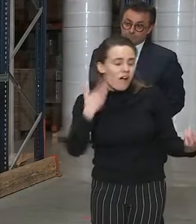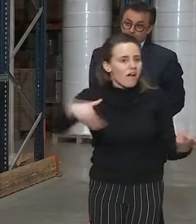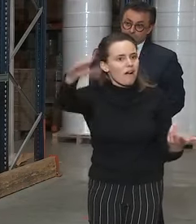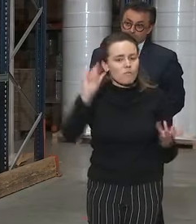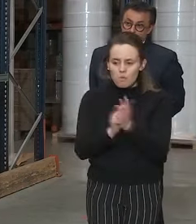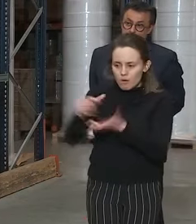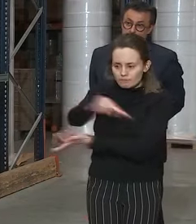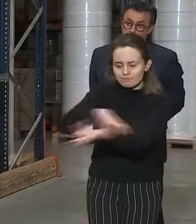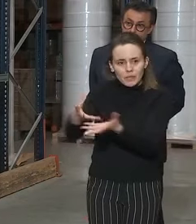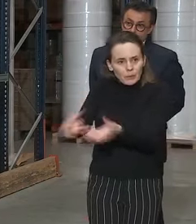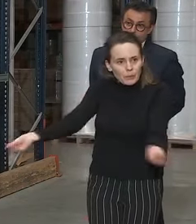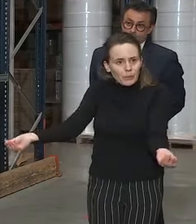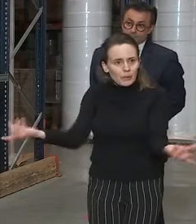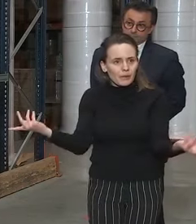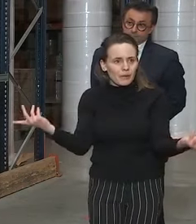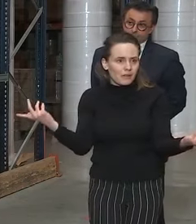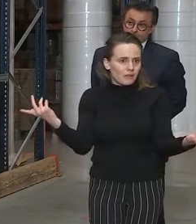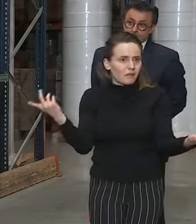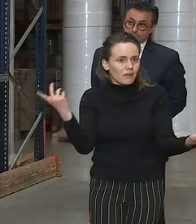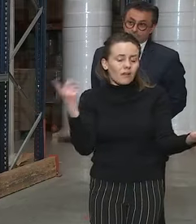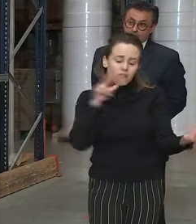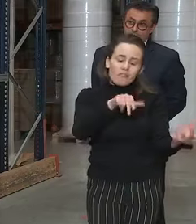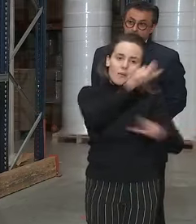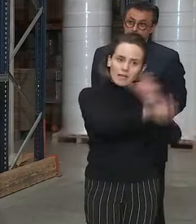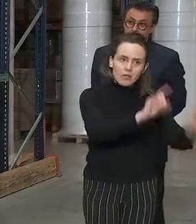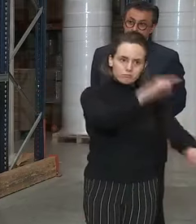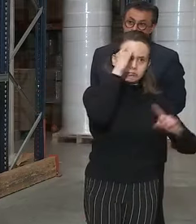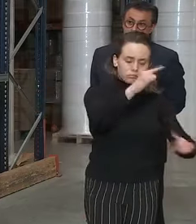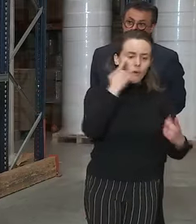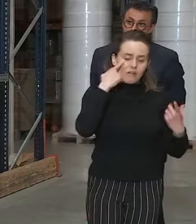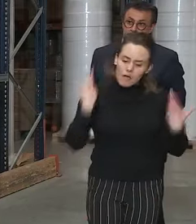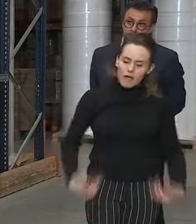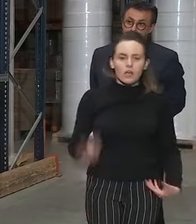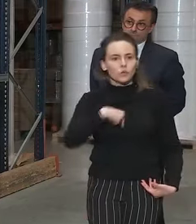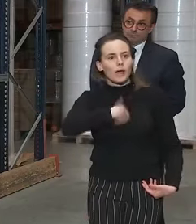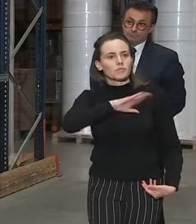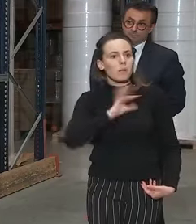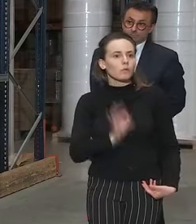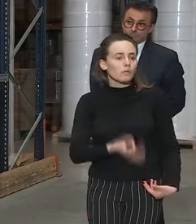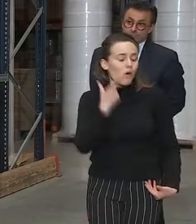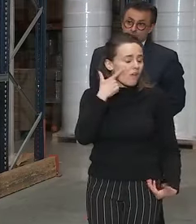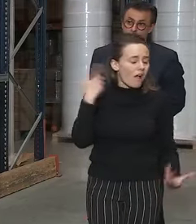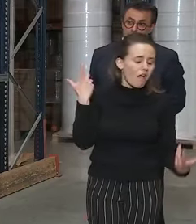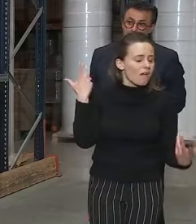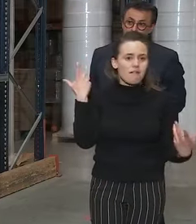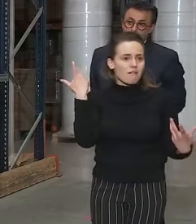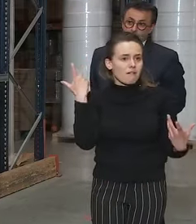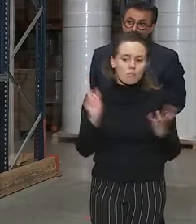temps viendra. Et il est légitime et démocratique. Et à ce moment-là, la transparence complète devra être faite.